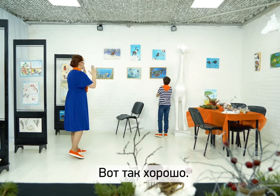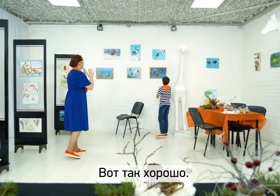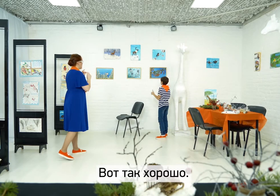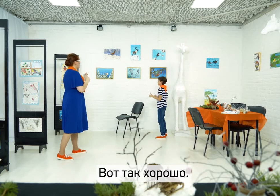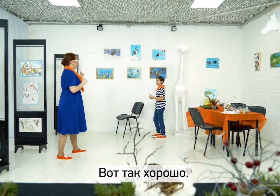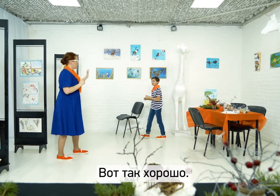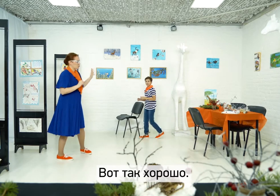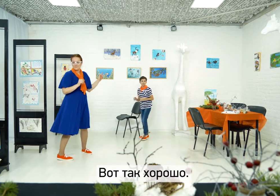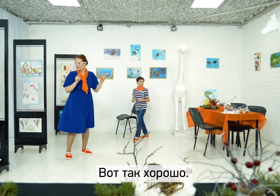Вот, так хорошо.